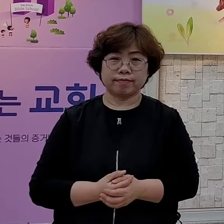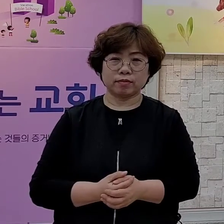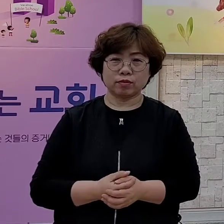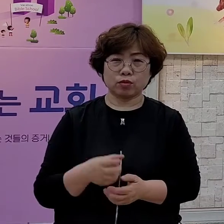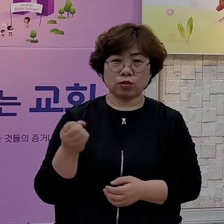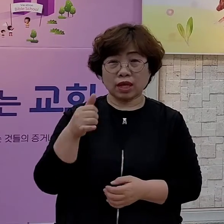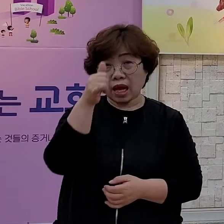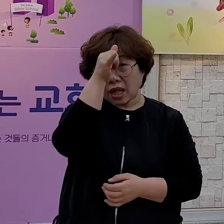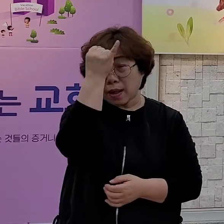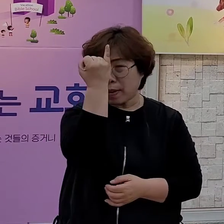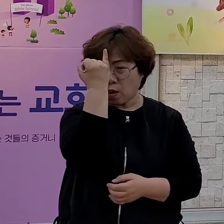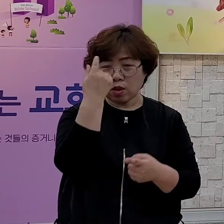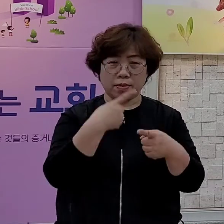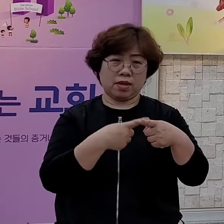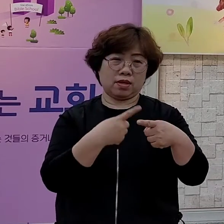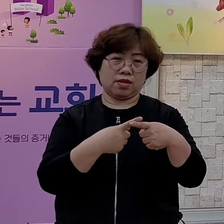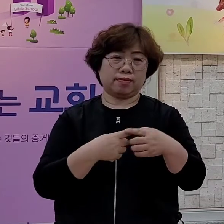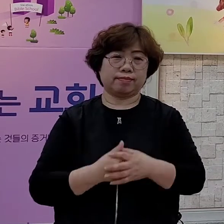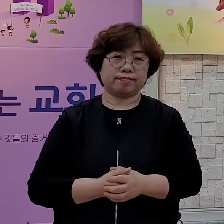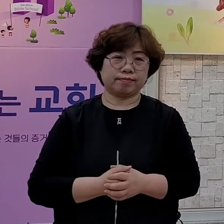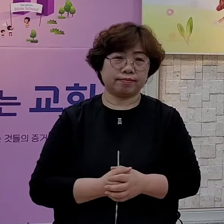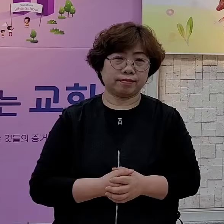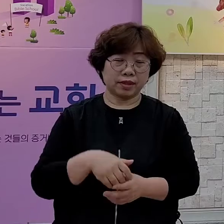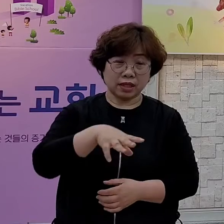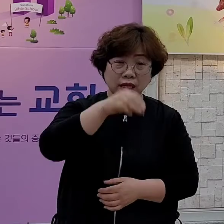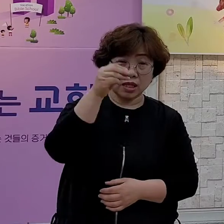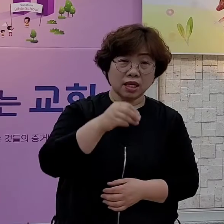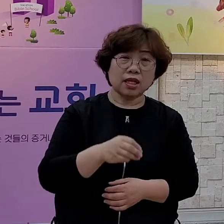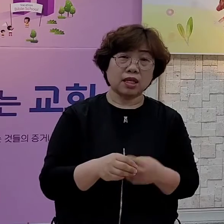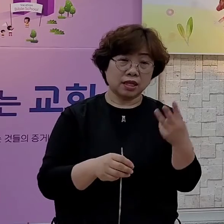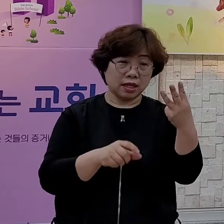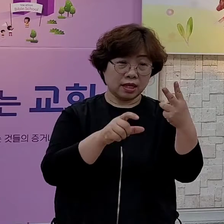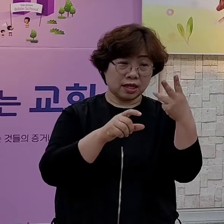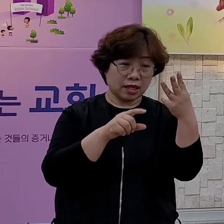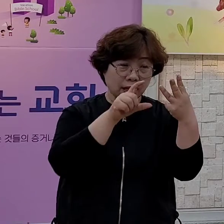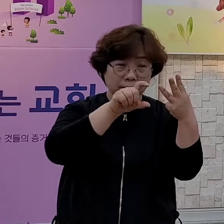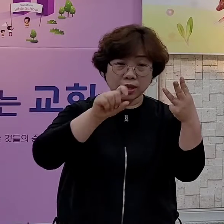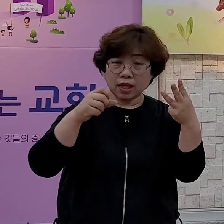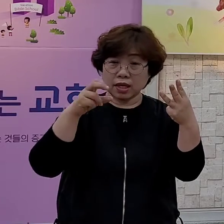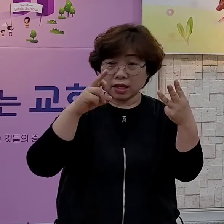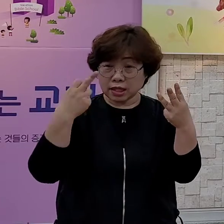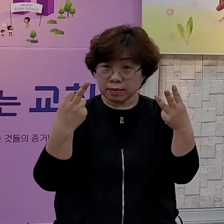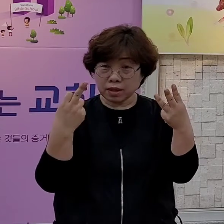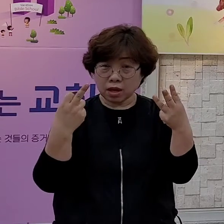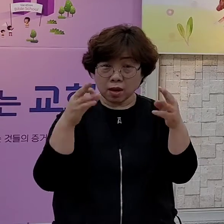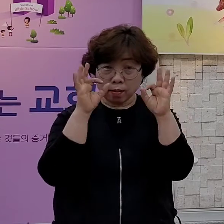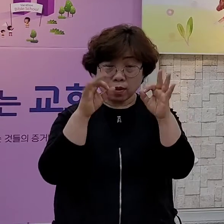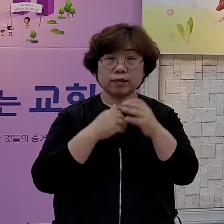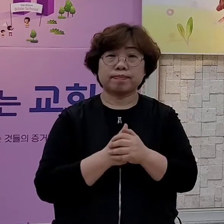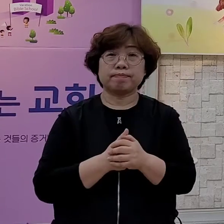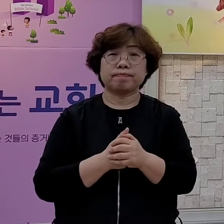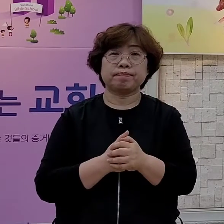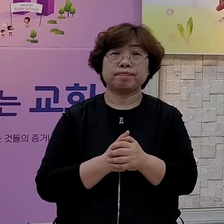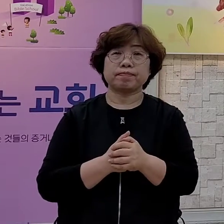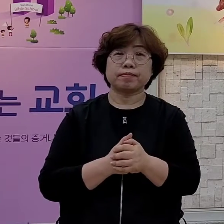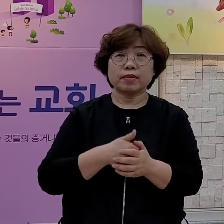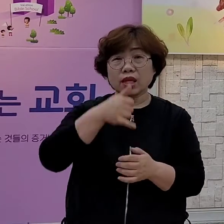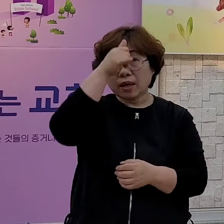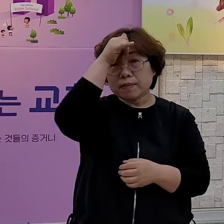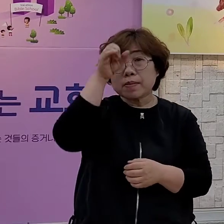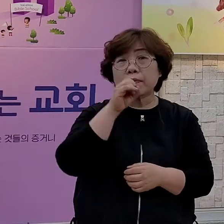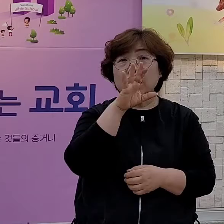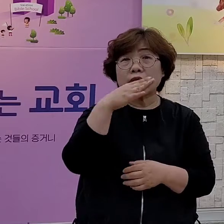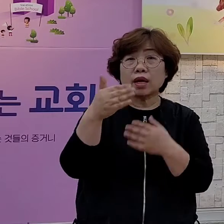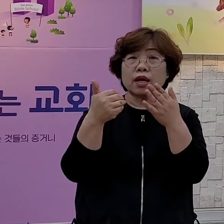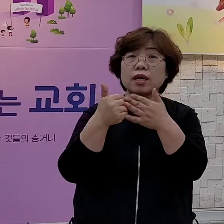12절을 한번 펴보세요. 여러분 앞에 보십시오. 창세기 3장 12절에 보니까 어떤 말씀이냐면 우리 한번 읽어볼까요? 같이요. 시작.